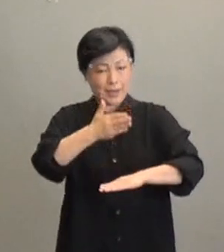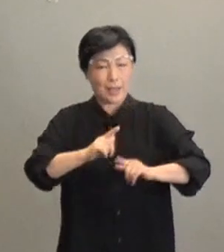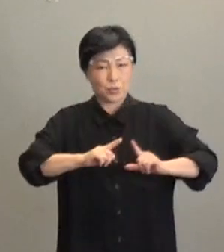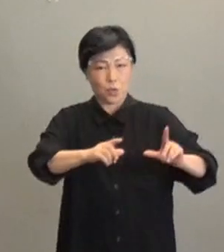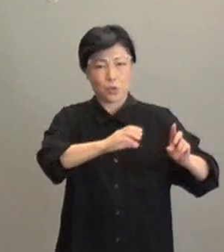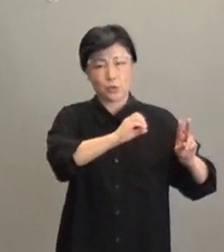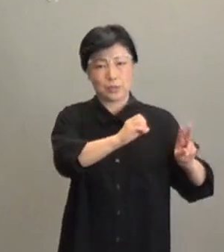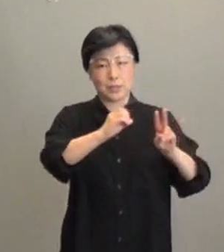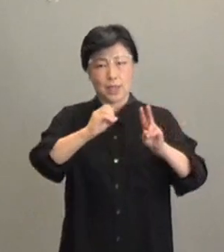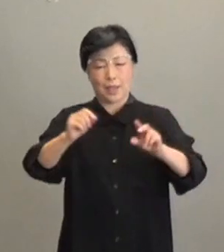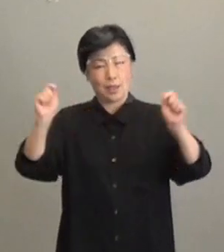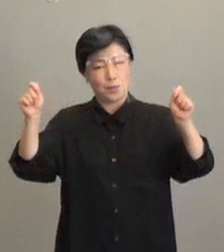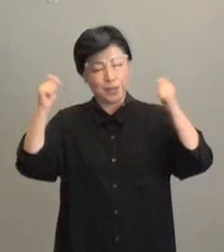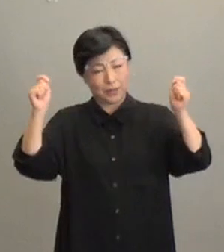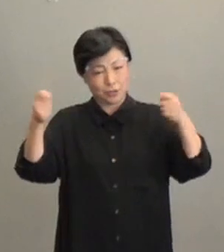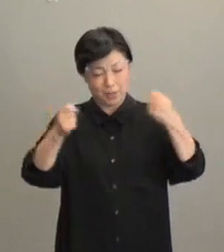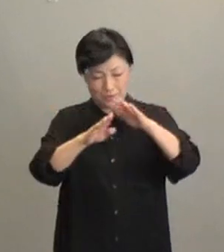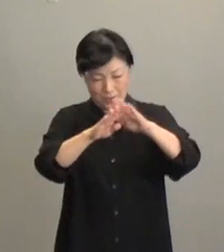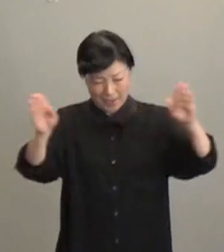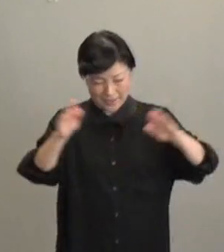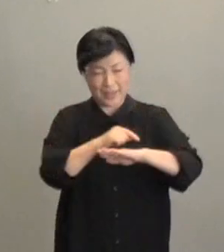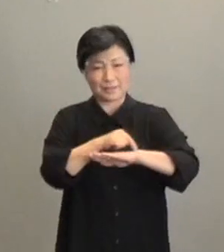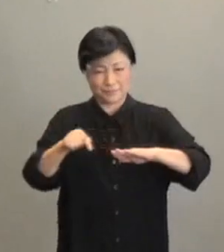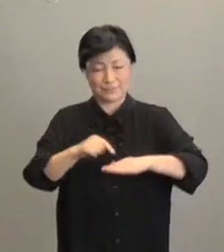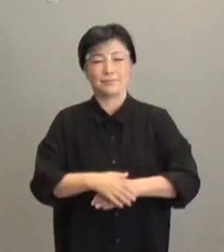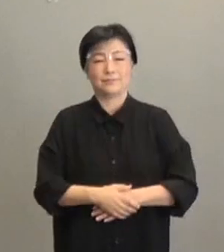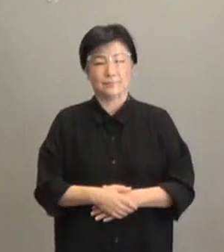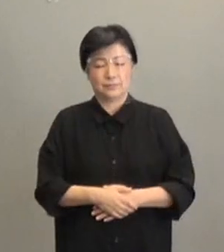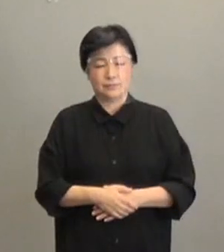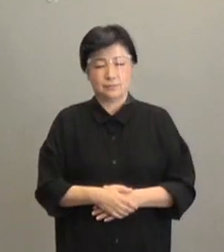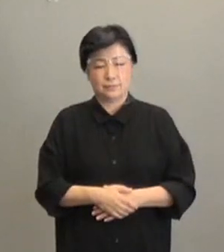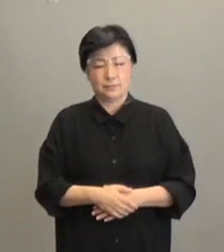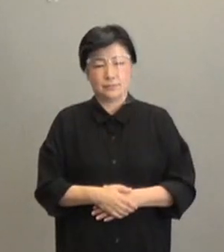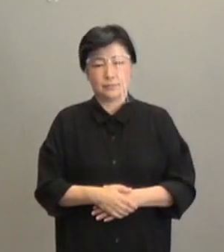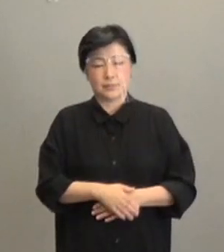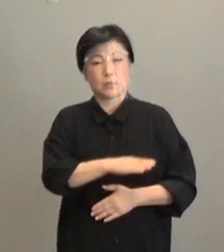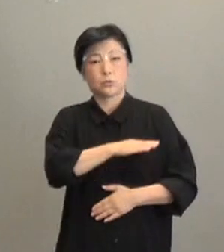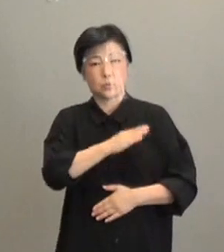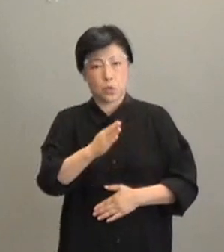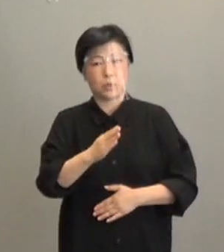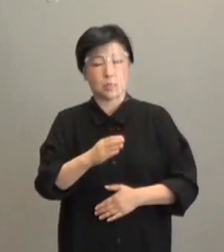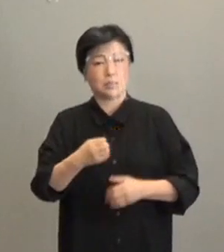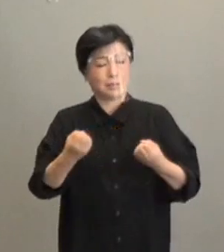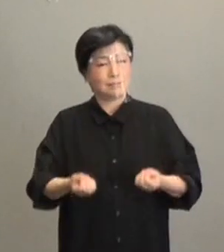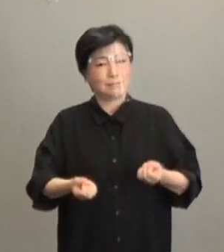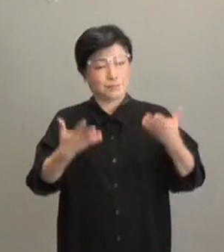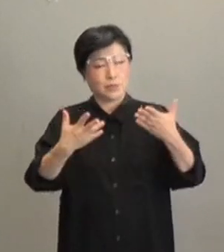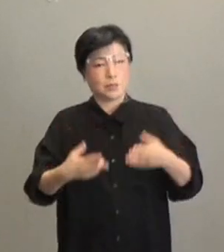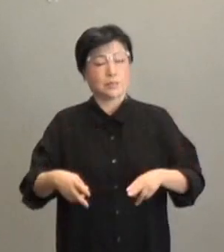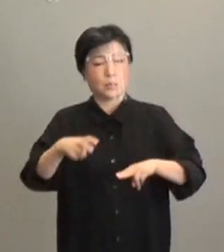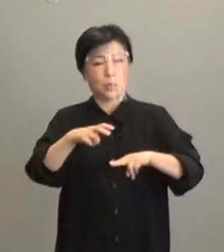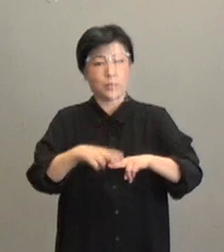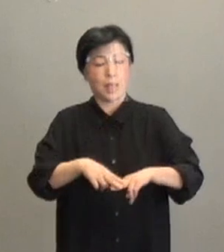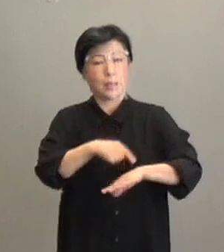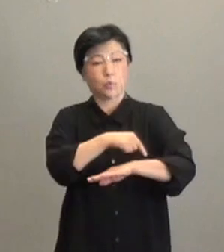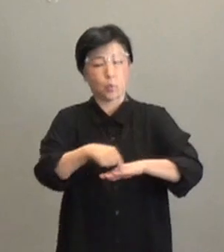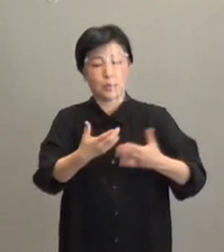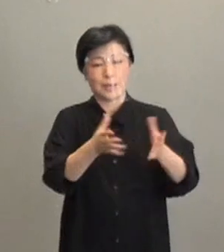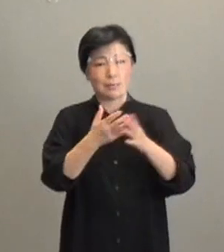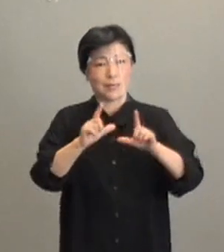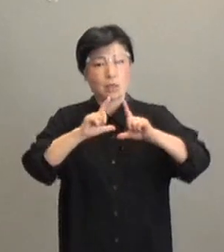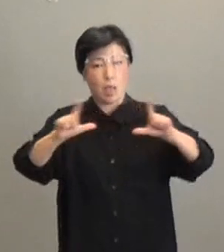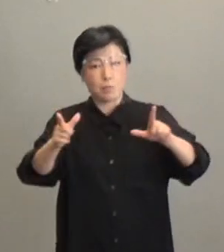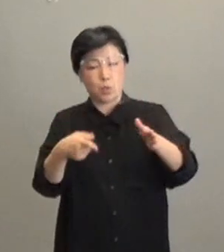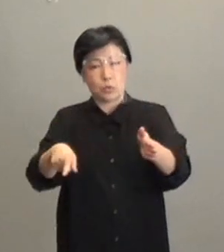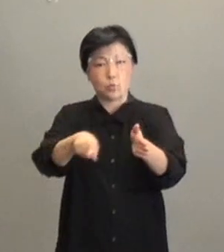2020フェスティバルを開催することといたしました。当日はセレブレーションに出演予定だった団体等による発表